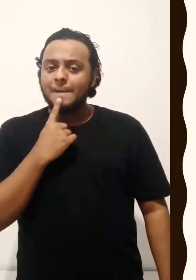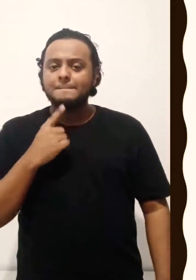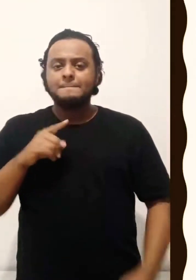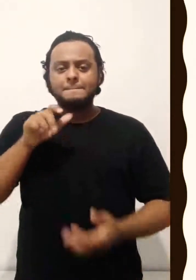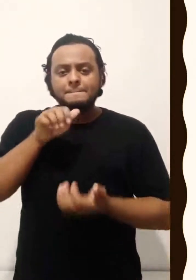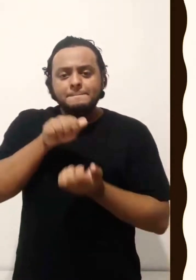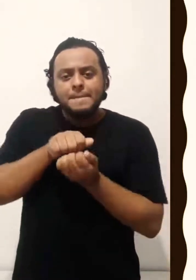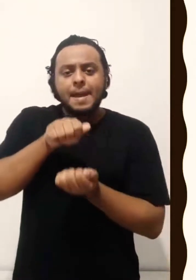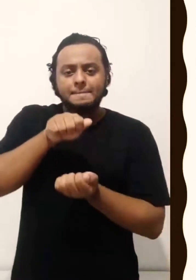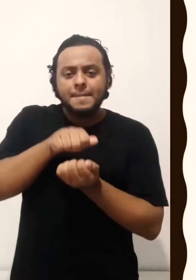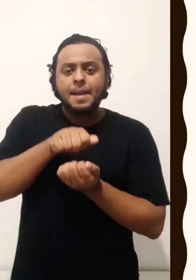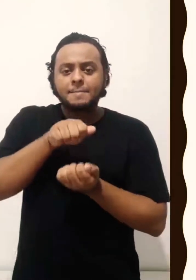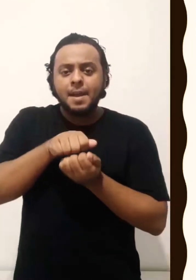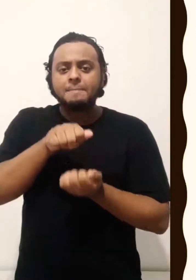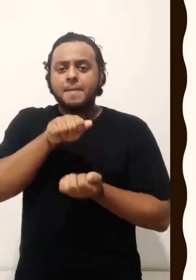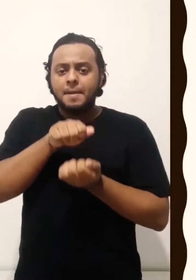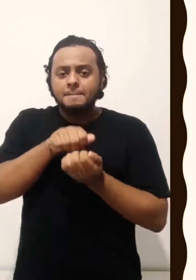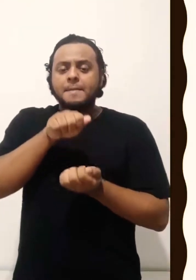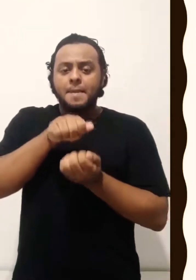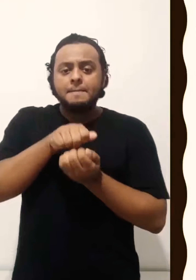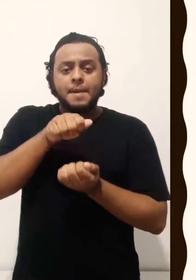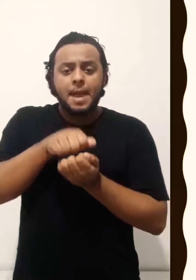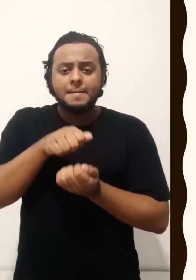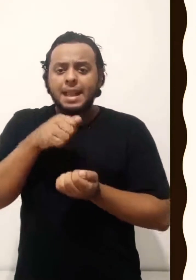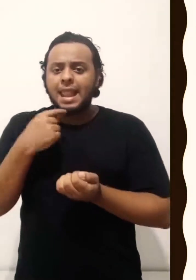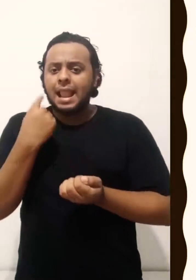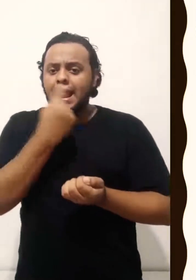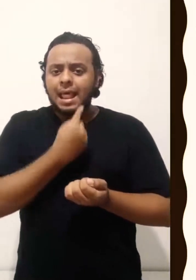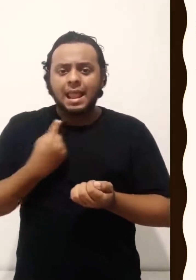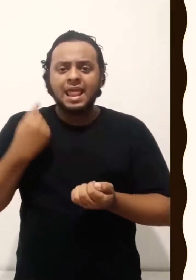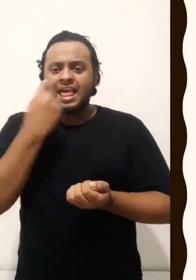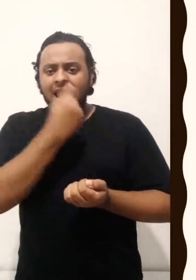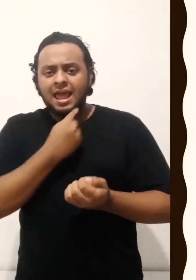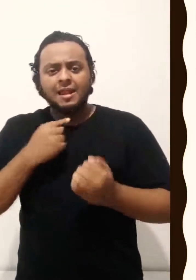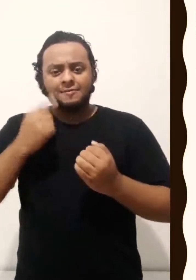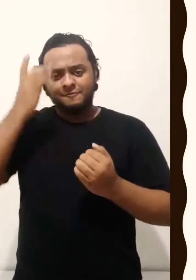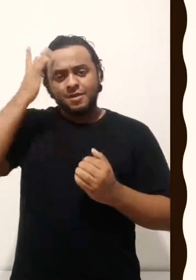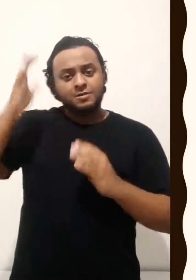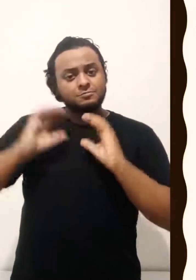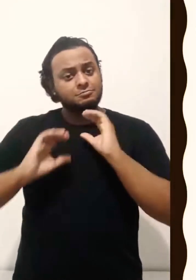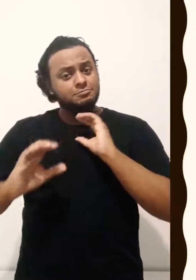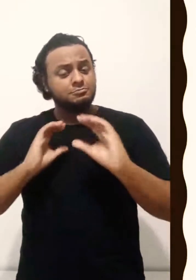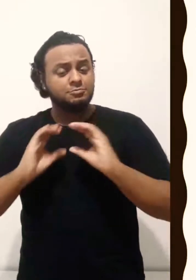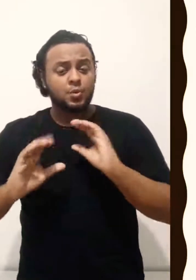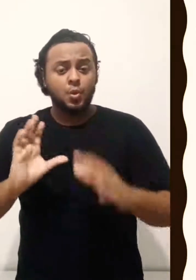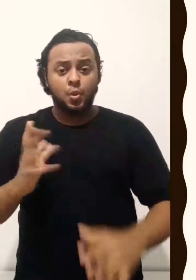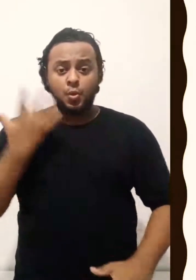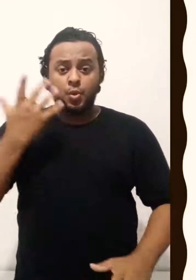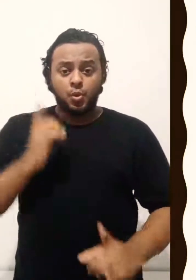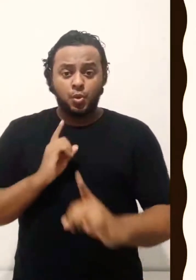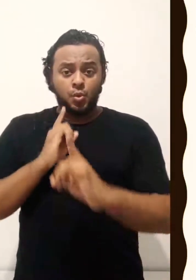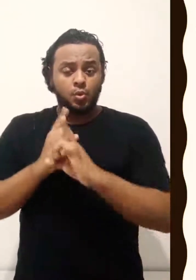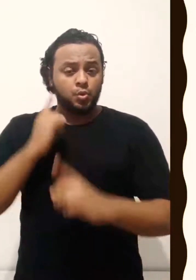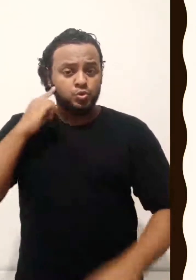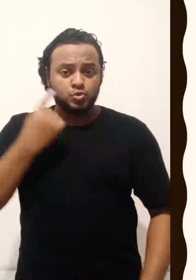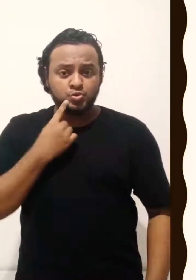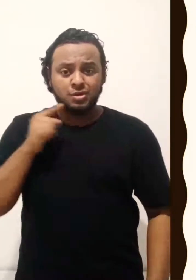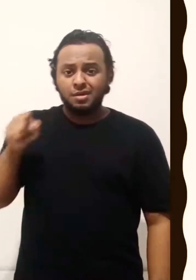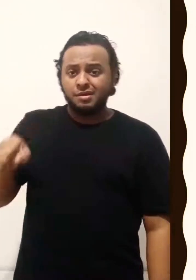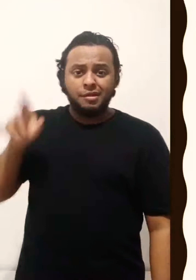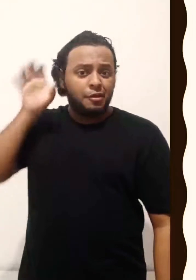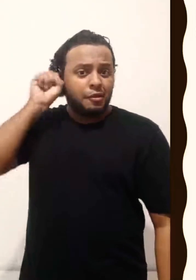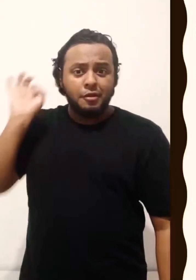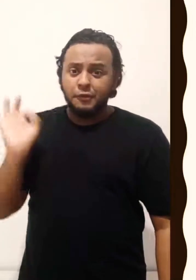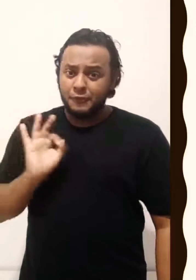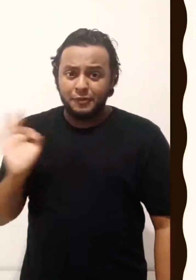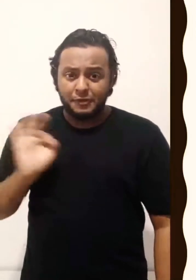boa articulação nos lábios, porque isso facilita a comunicação. Então, quando você encontrar um surdo, ele